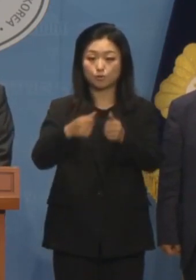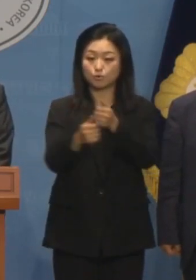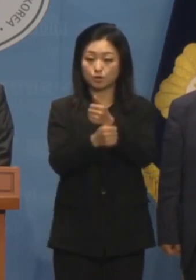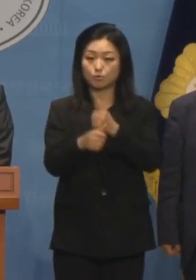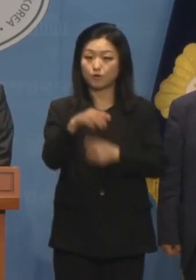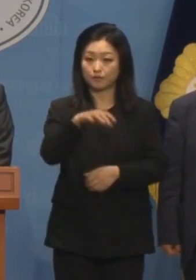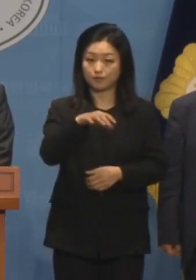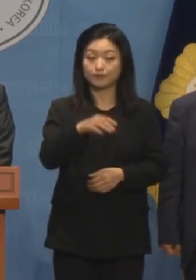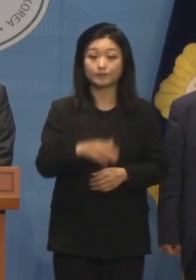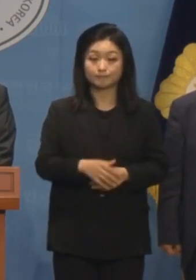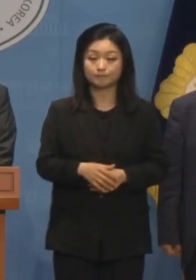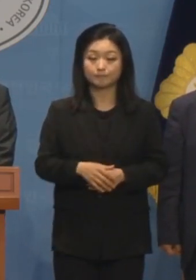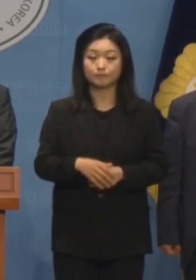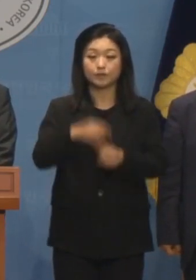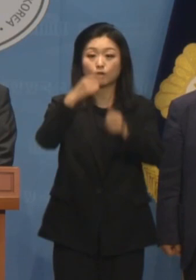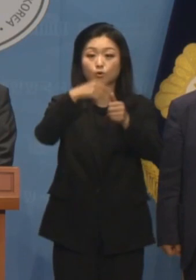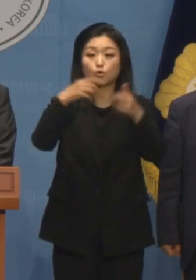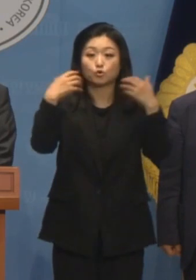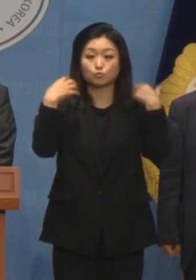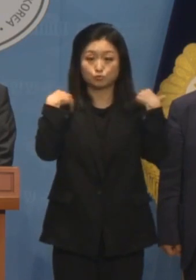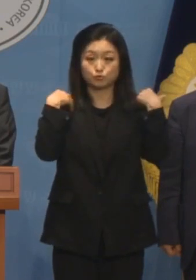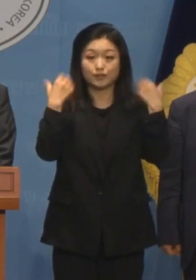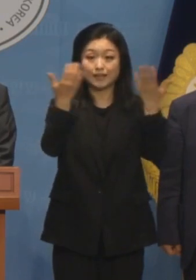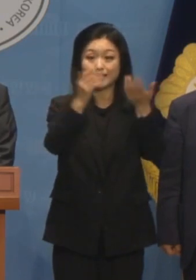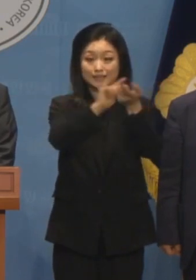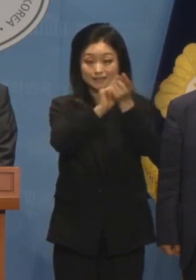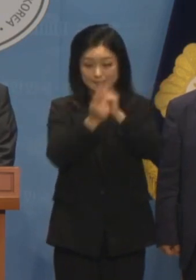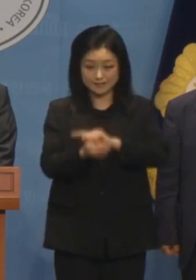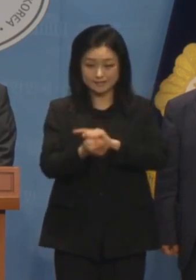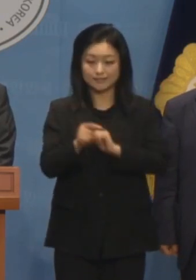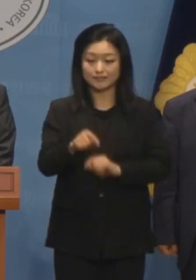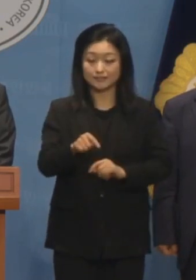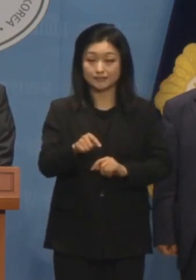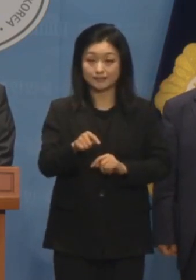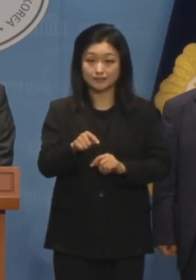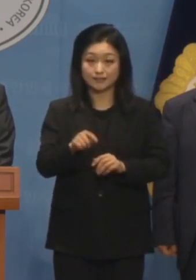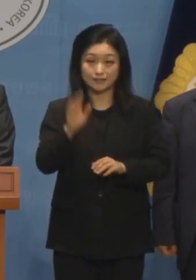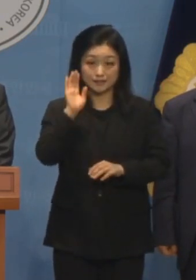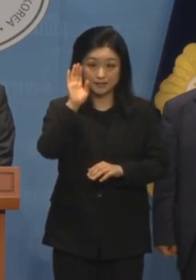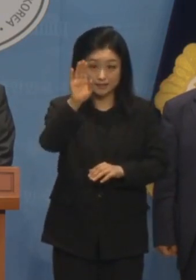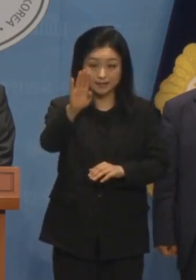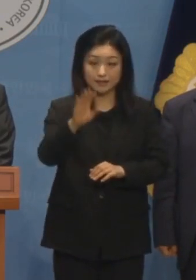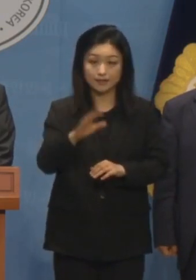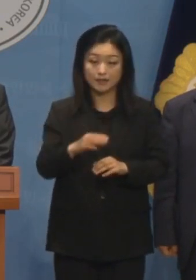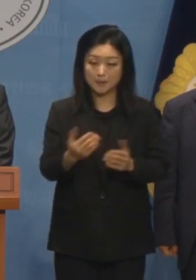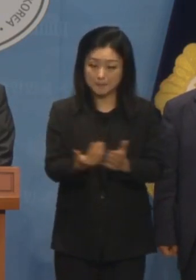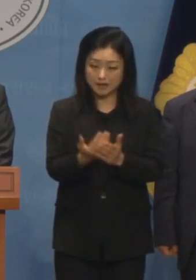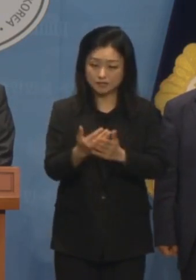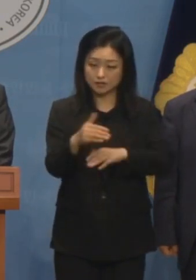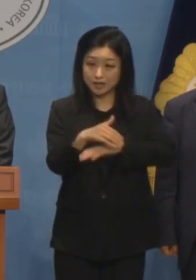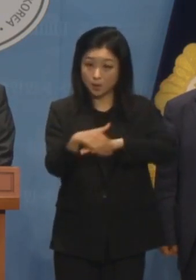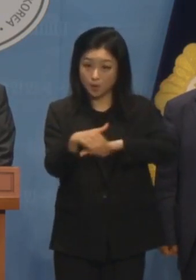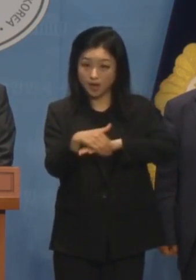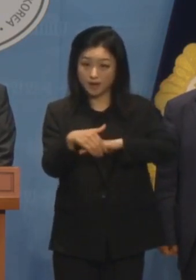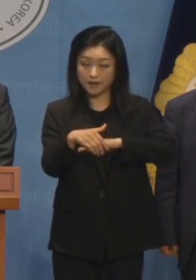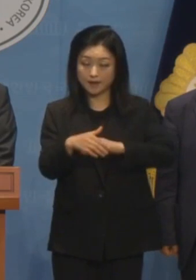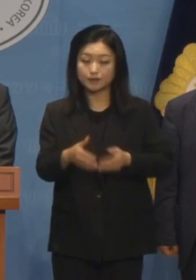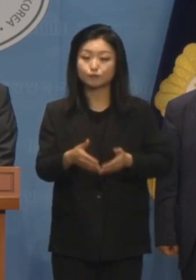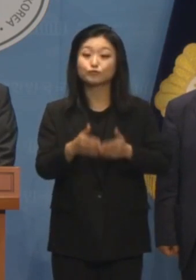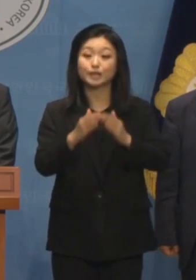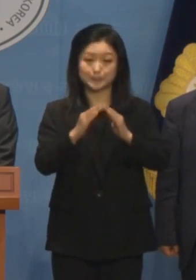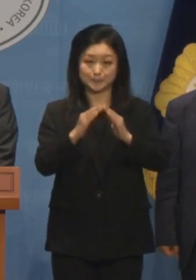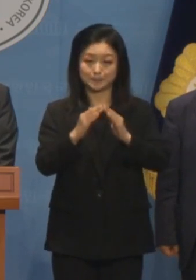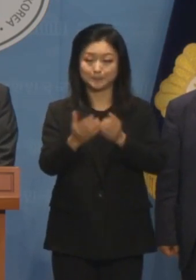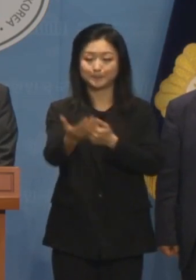국가교육위원회가 사실은 교육부가 하지 못하는 우리 사회의 중장기 국가교육 발전 계획을